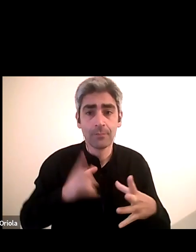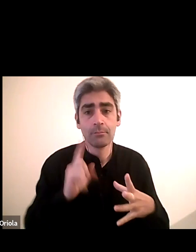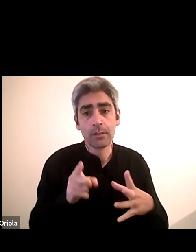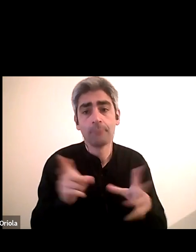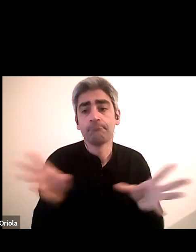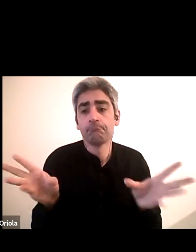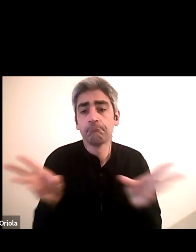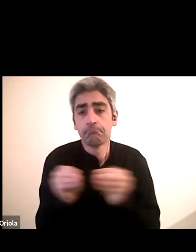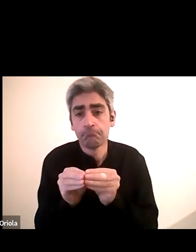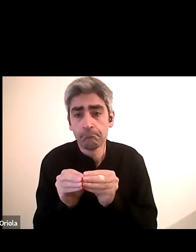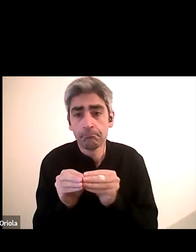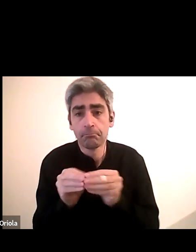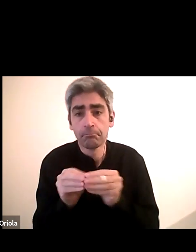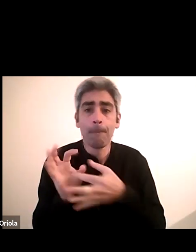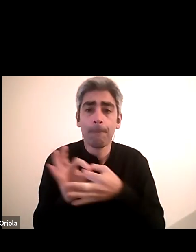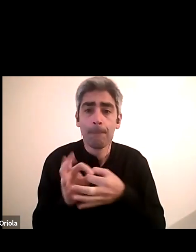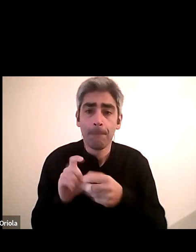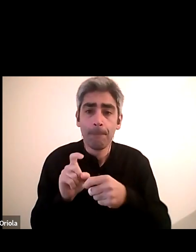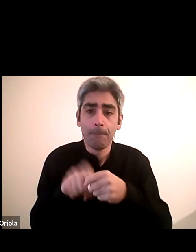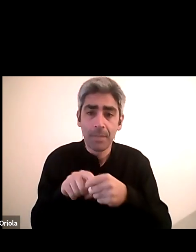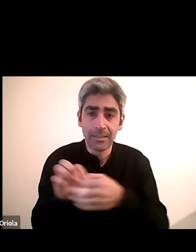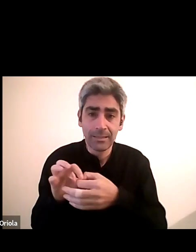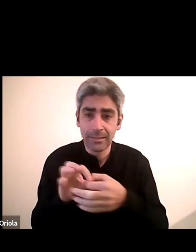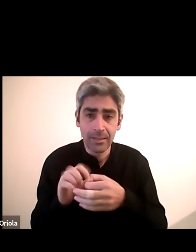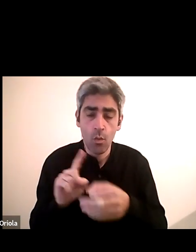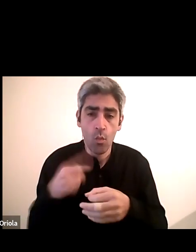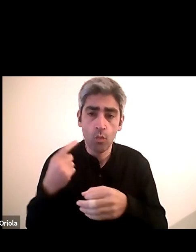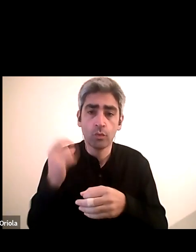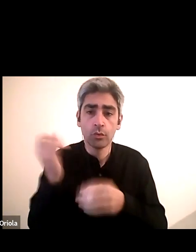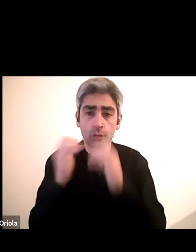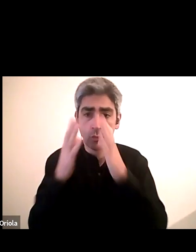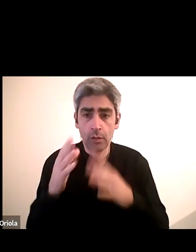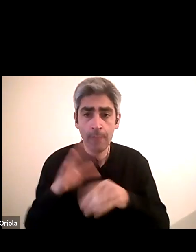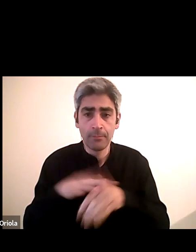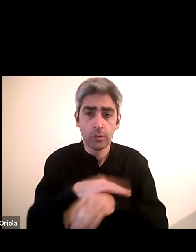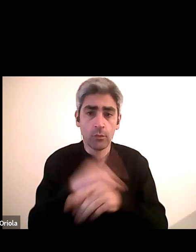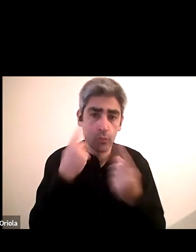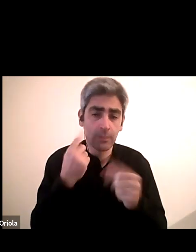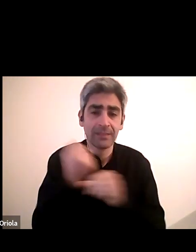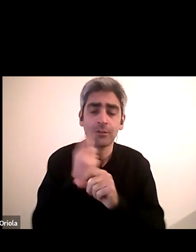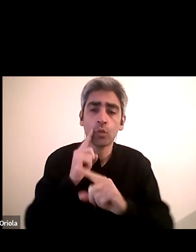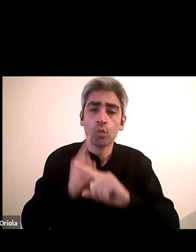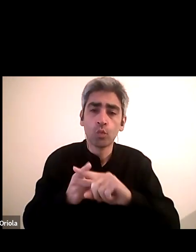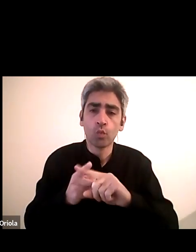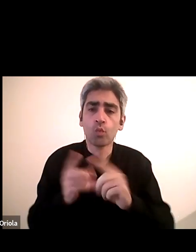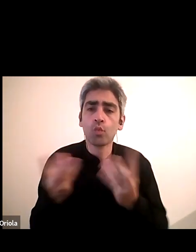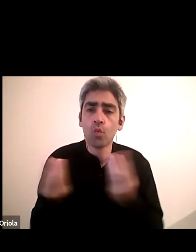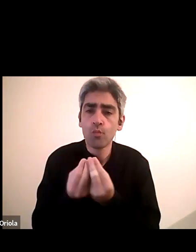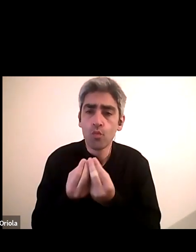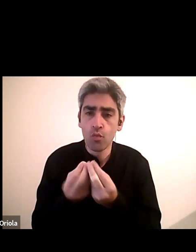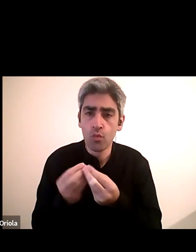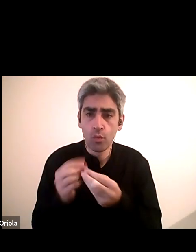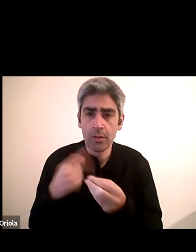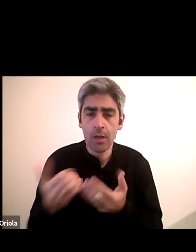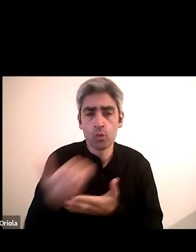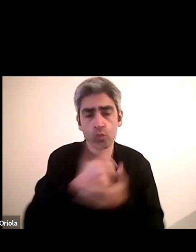agregação, parcerias com outros órgãos da administração e criar serviços comuns que tenham recursos